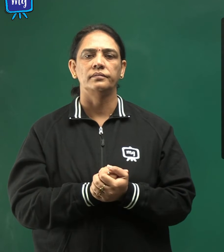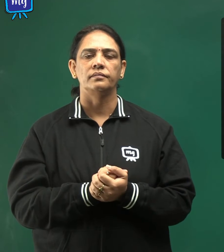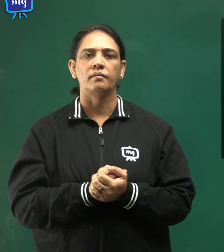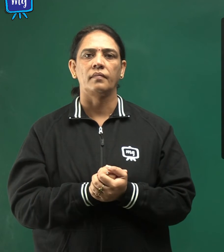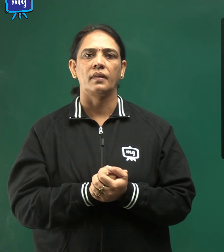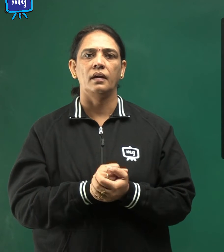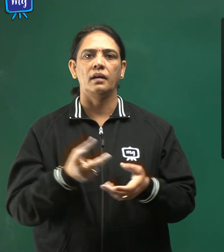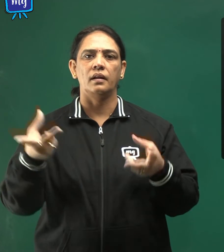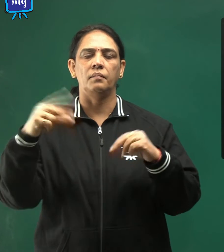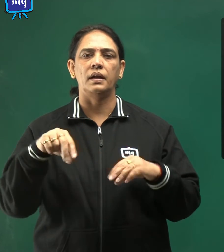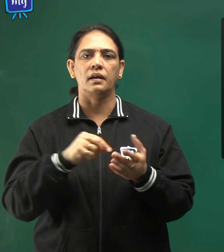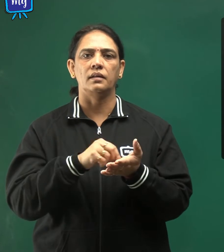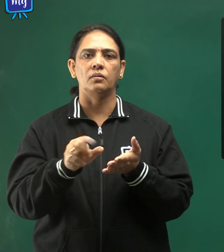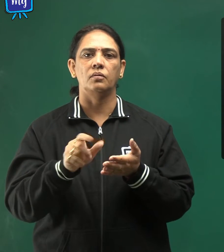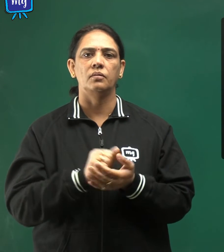निम्नलिखित को